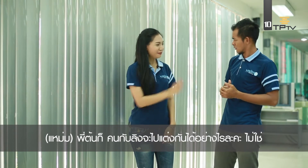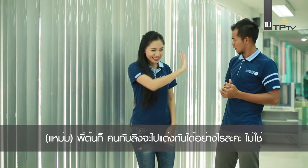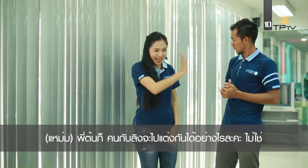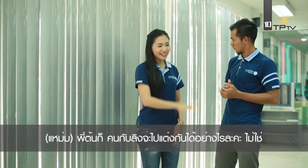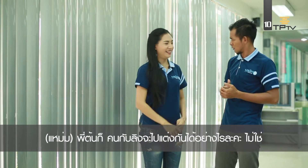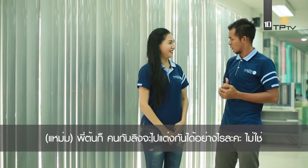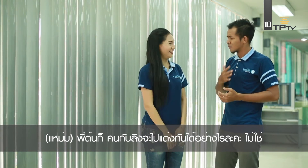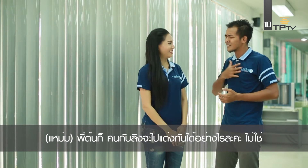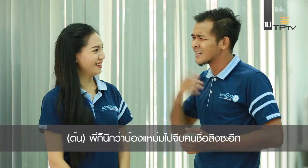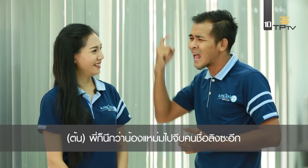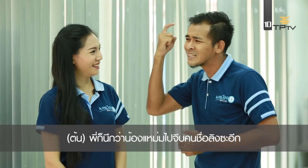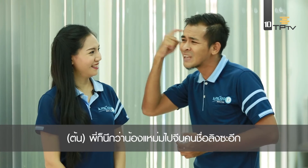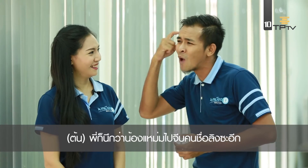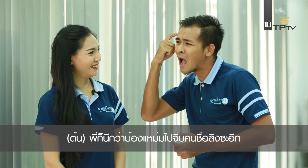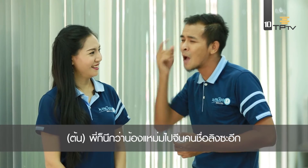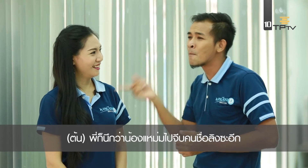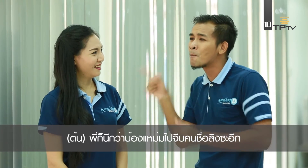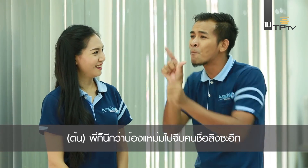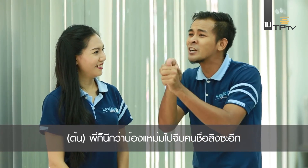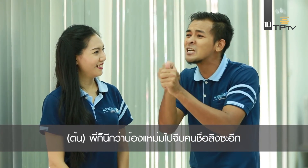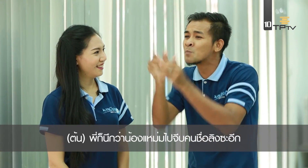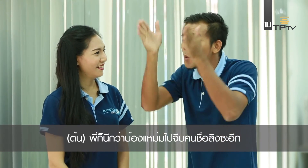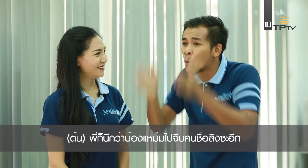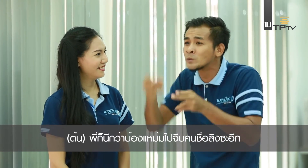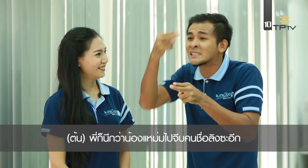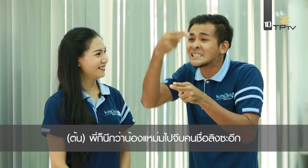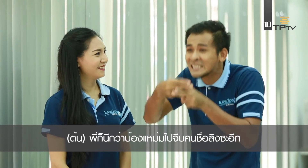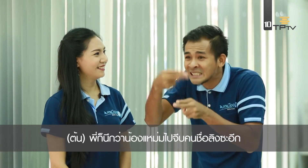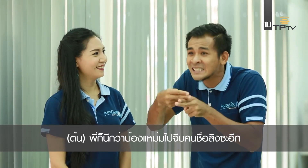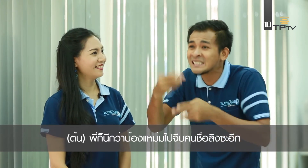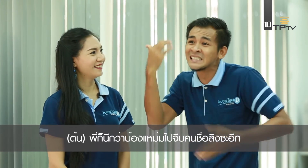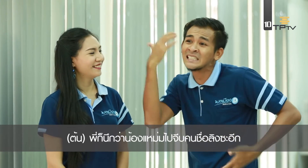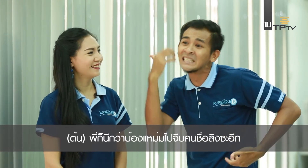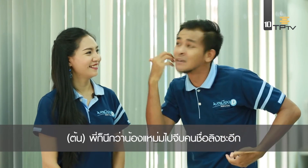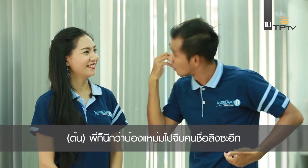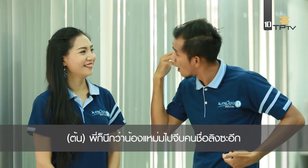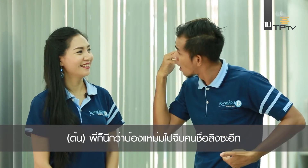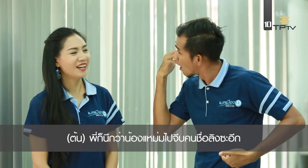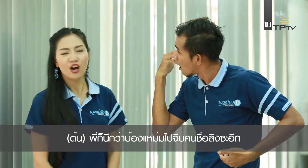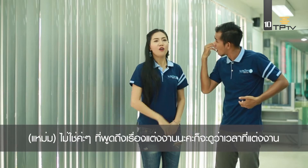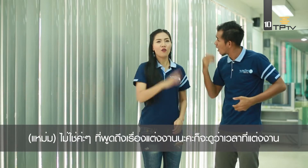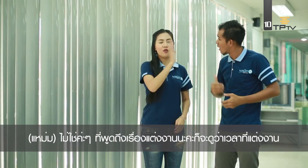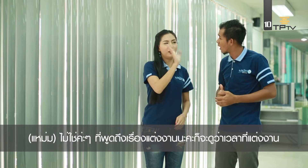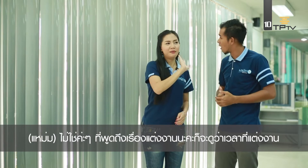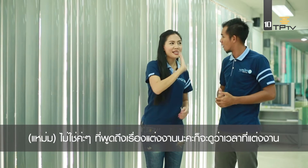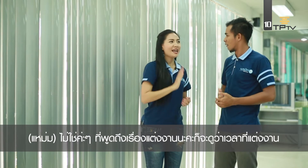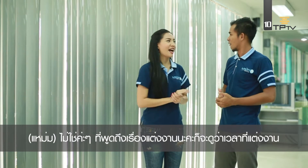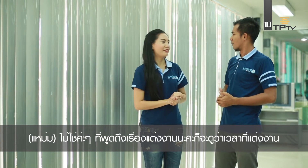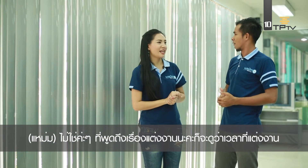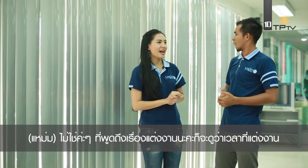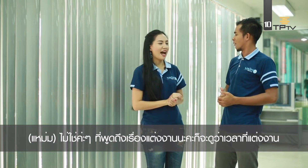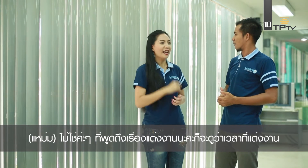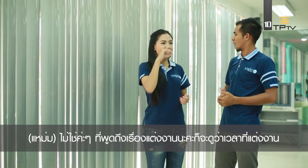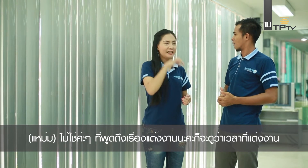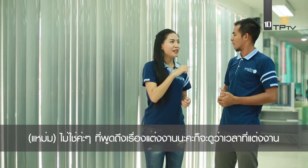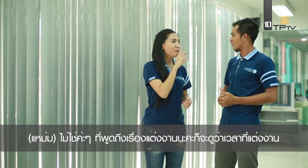ะไม่ใช ่พี่ก็นึกว่าน้องแมมไปจีบคนชื่อลิงซะอีก โอ้ยไม่ใช่ค่ะไม่